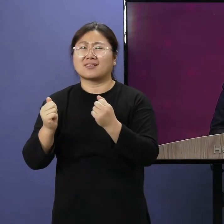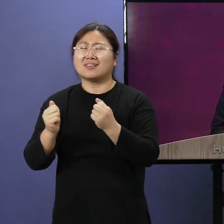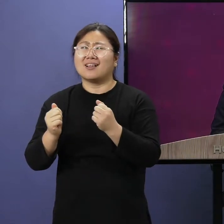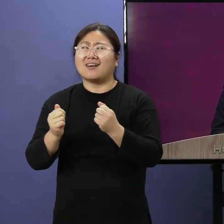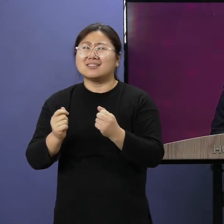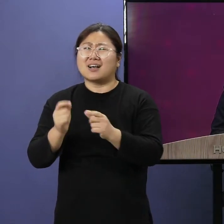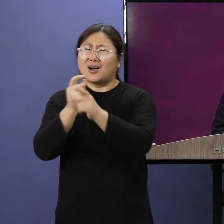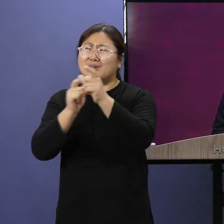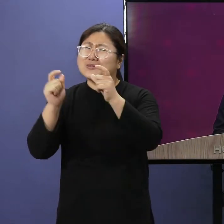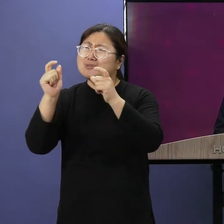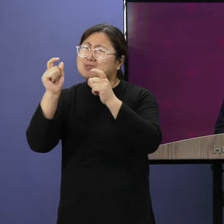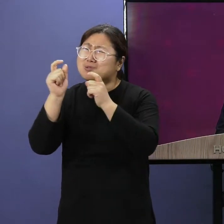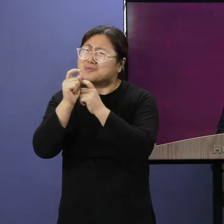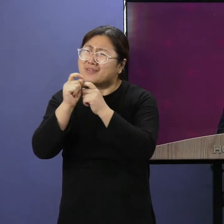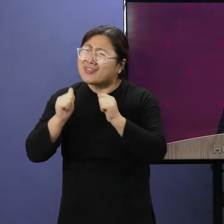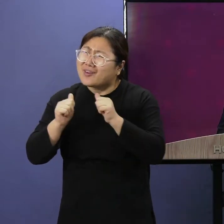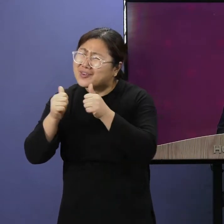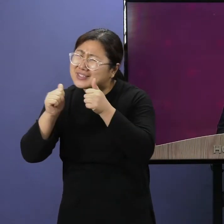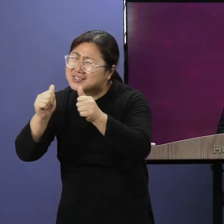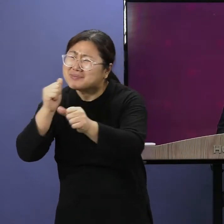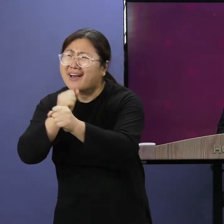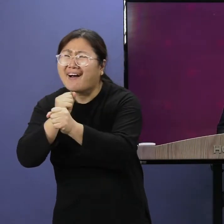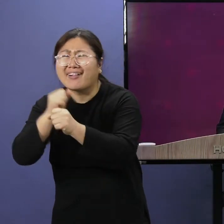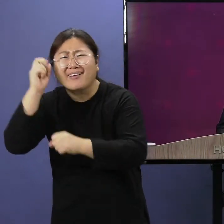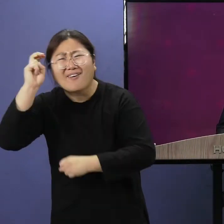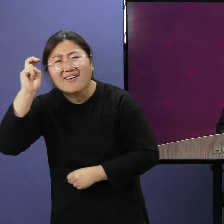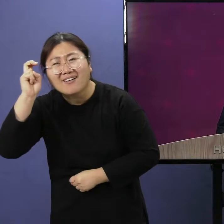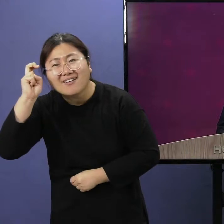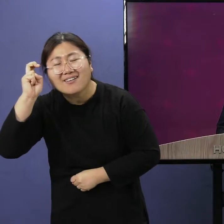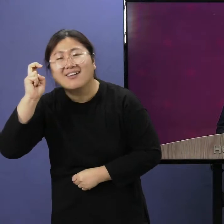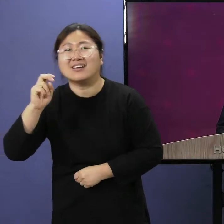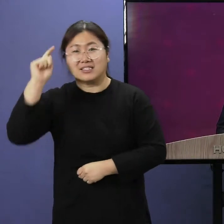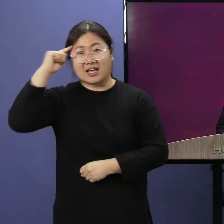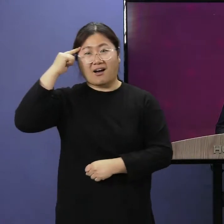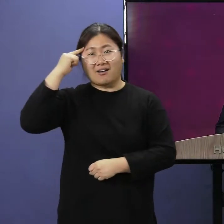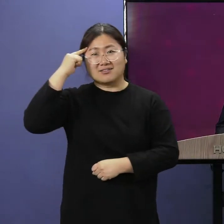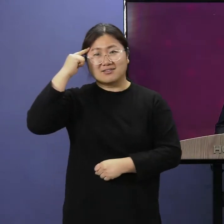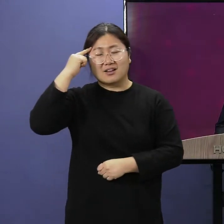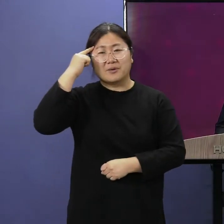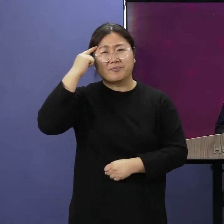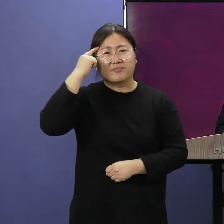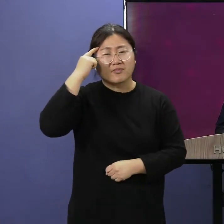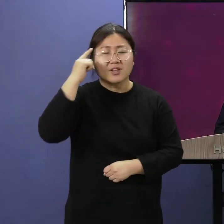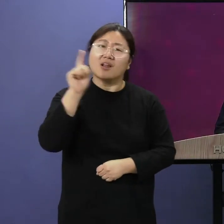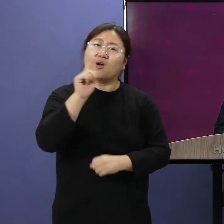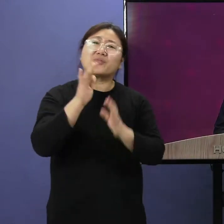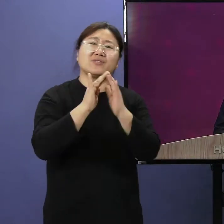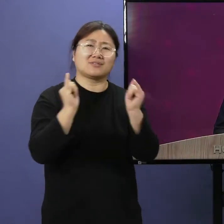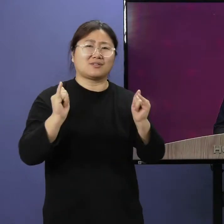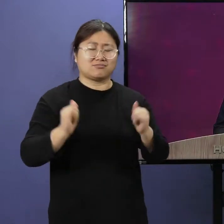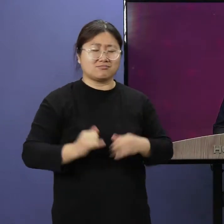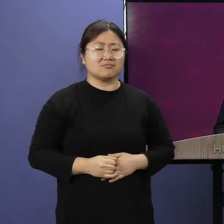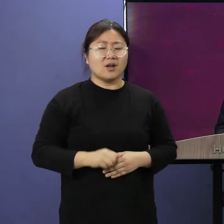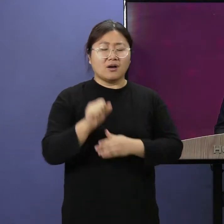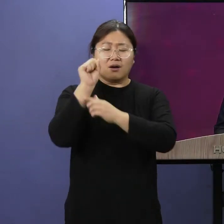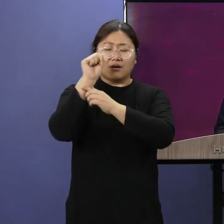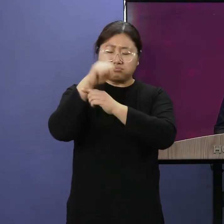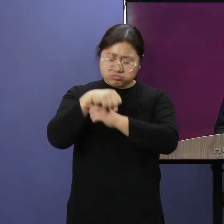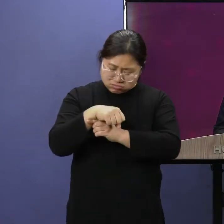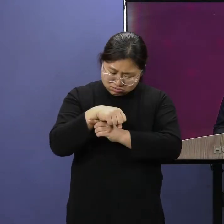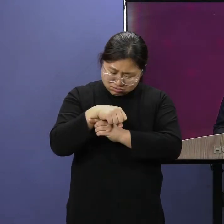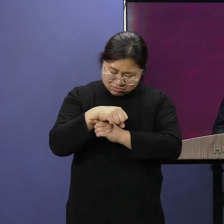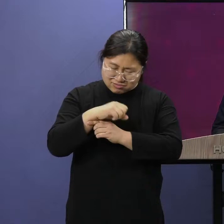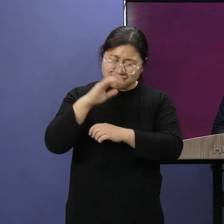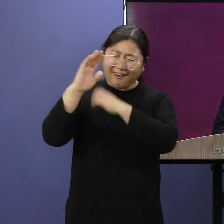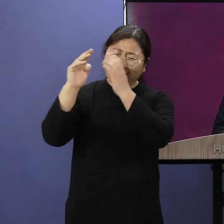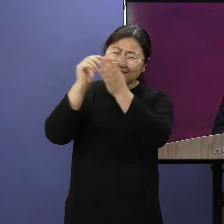마음을 가질 수도 있겠죠. 또 어떤 분은 그저 고개를 숙이고 하나님 죄송합니다